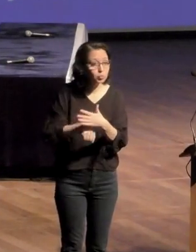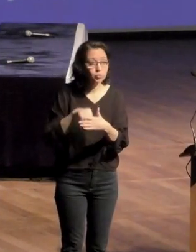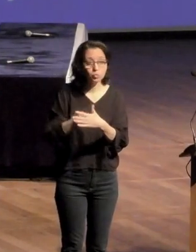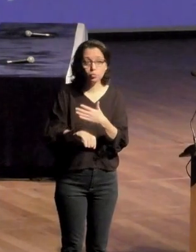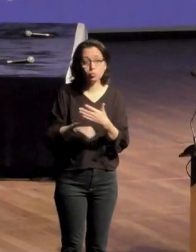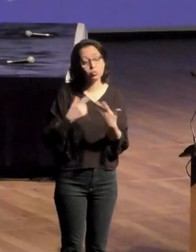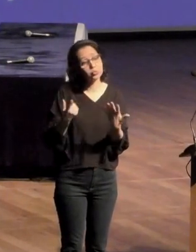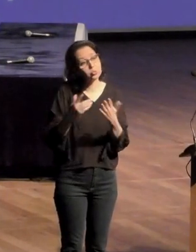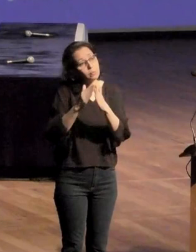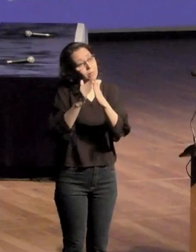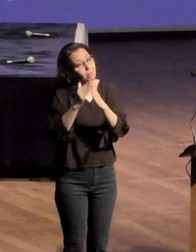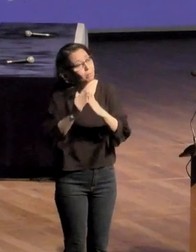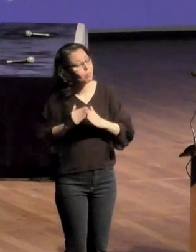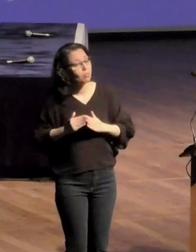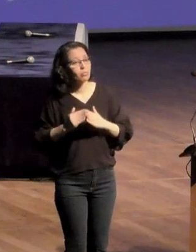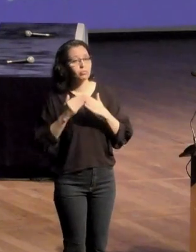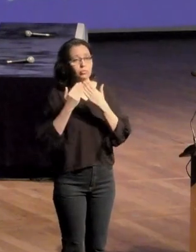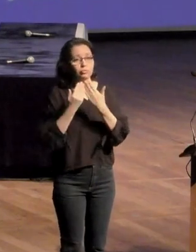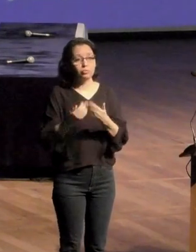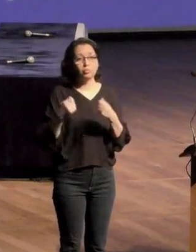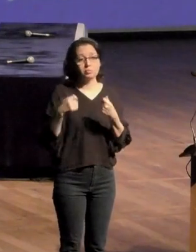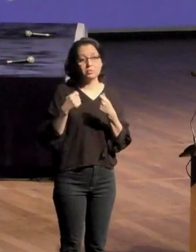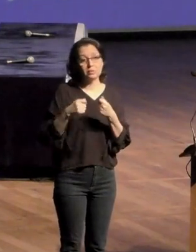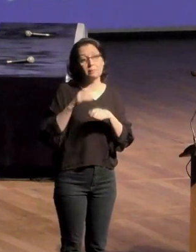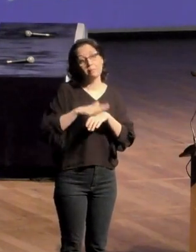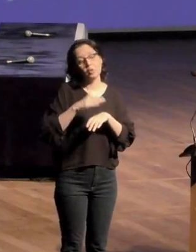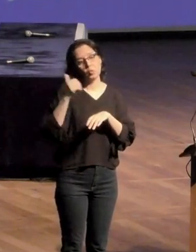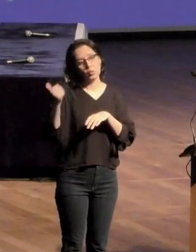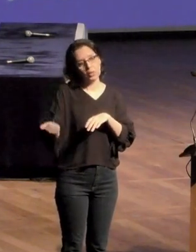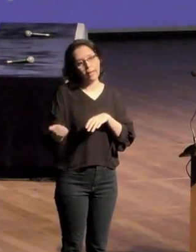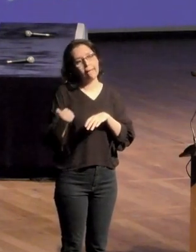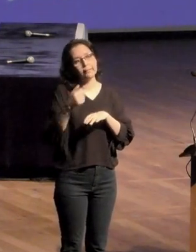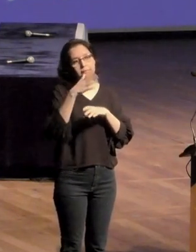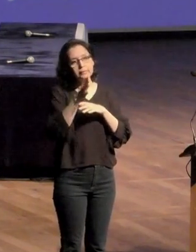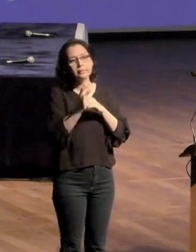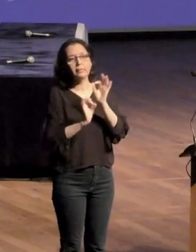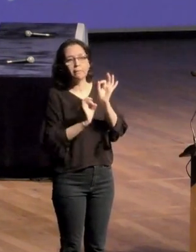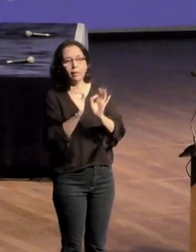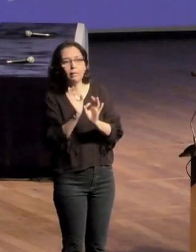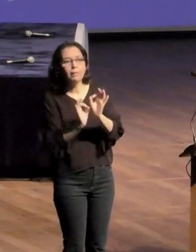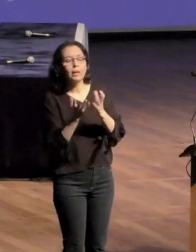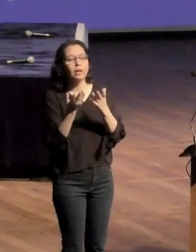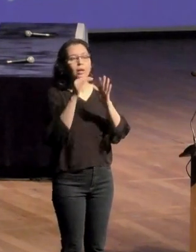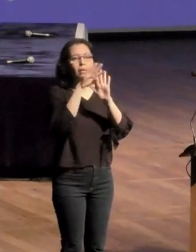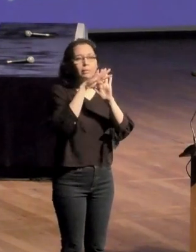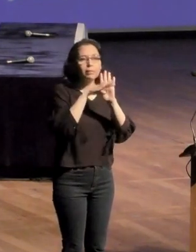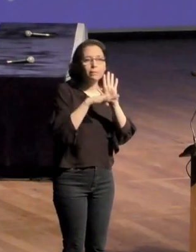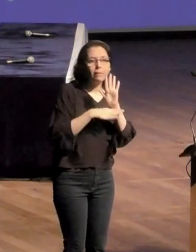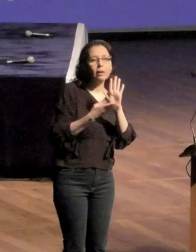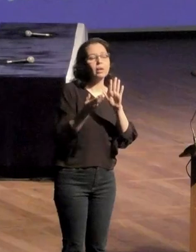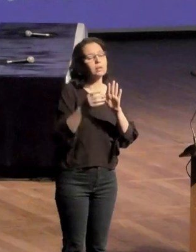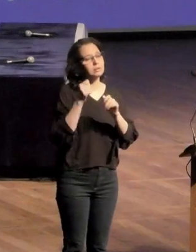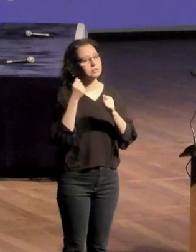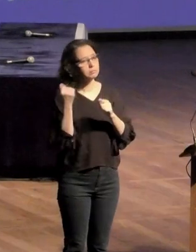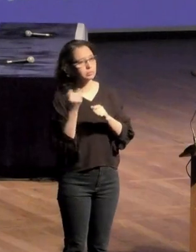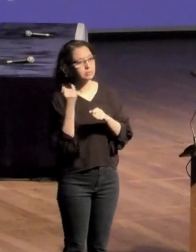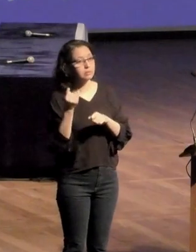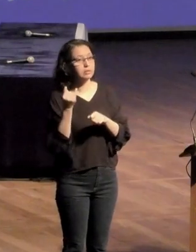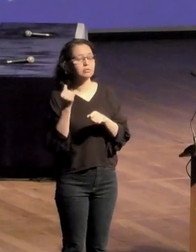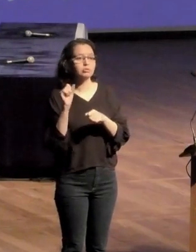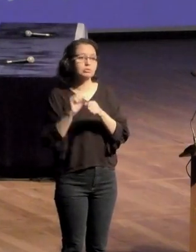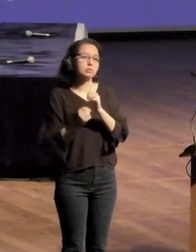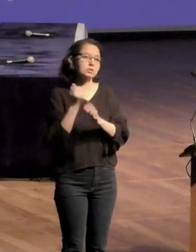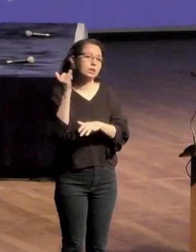a gente possa tentar melhorar esse fluxo fazer com que ele funcione e criar estratégias nesse período